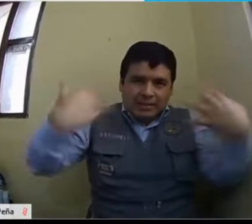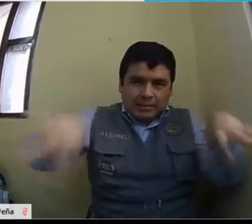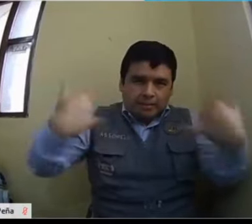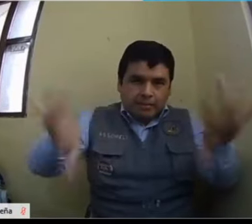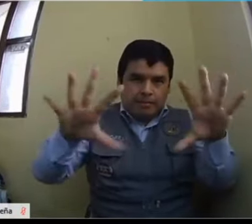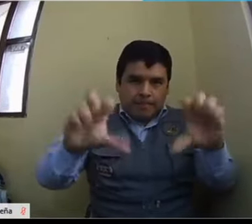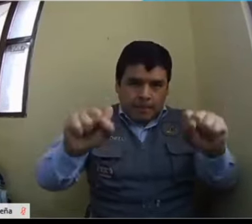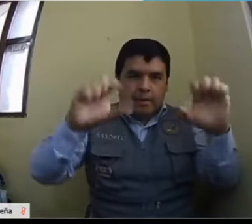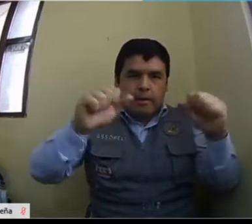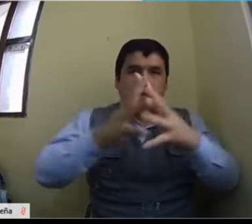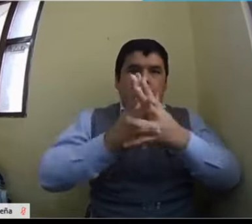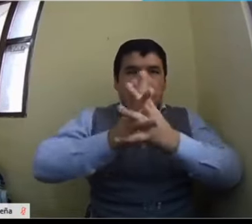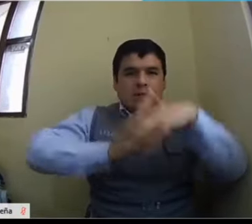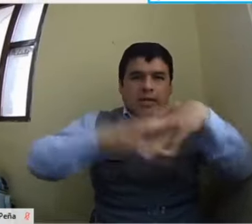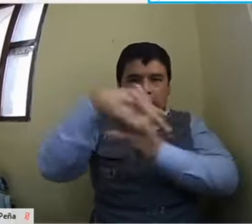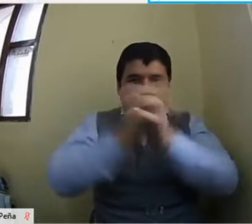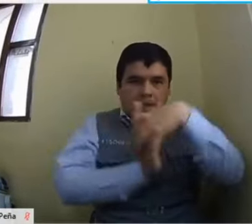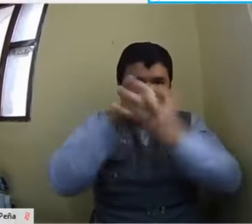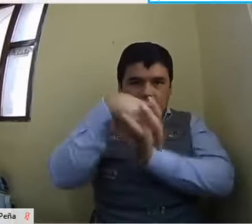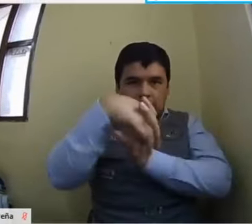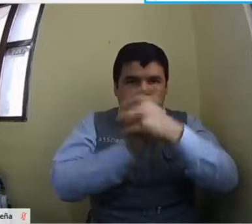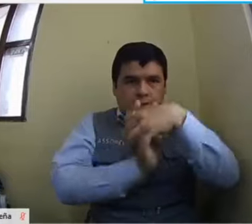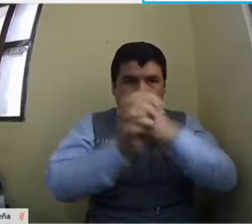ejercicios con las manos, tal igual como lo está haciendo Ronald.